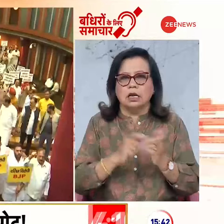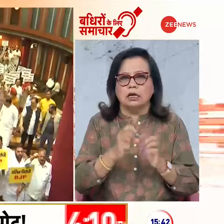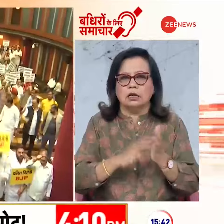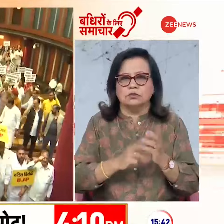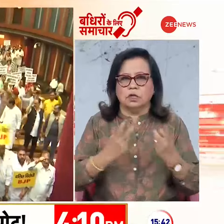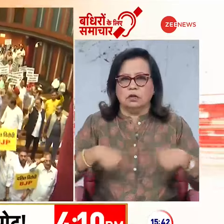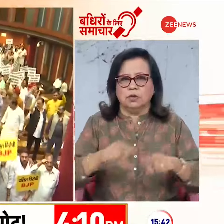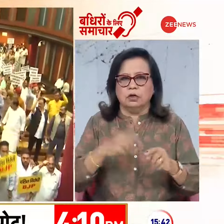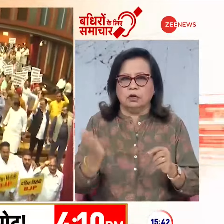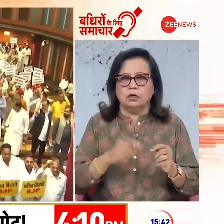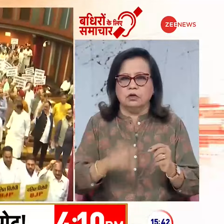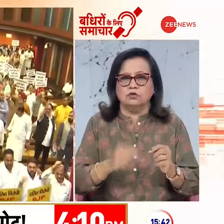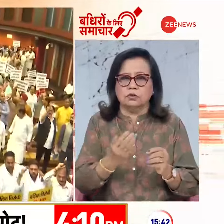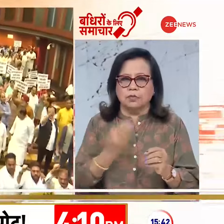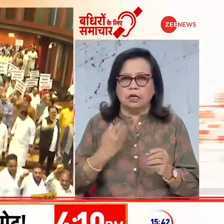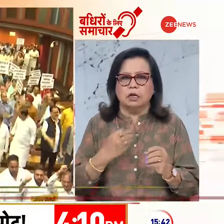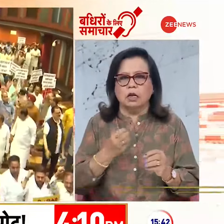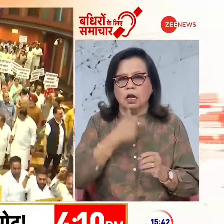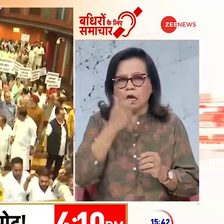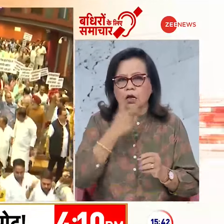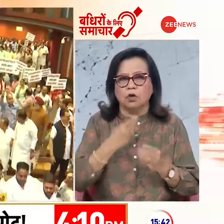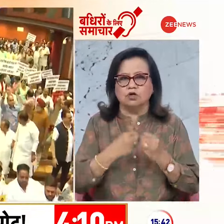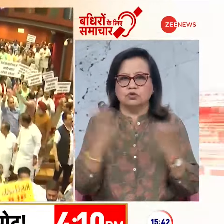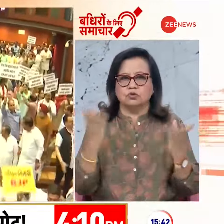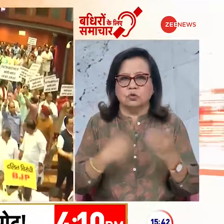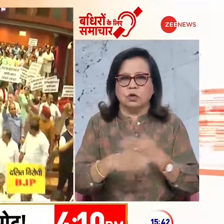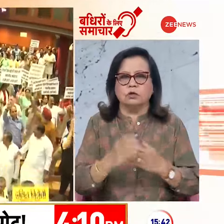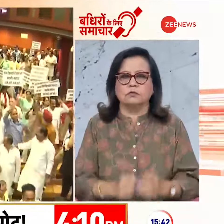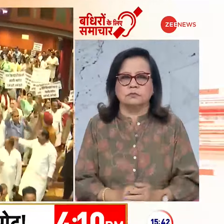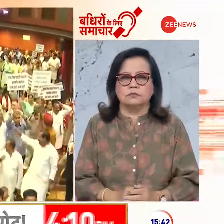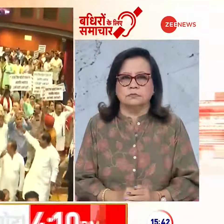बैठक रखी गई थी, लेकिन उससे पहले ही हंगामा शुरू हो गया।